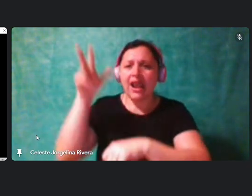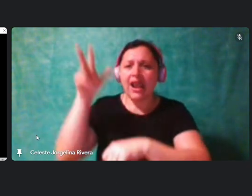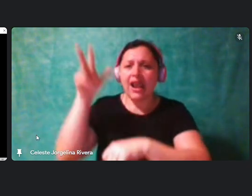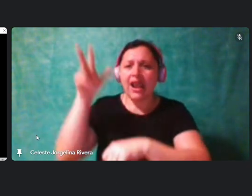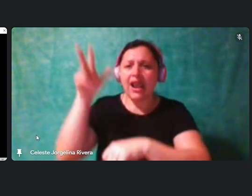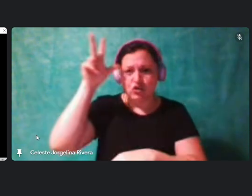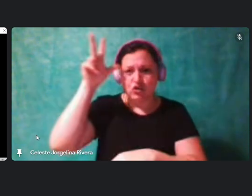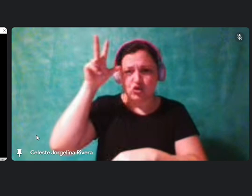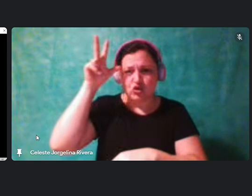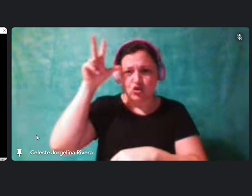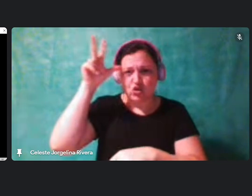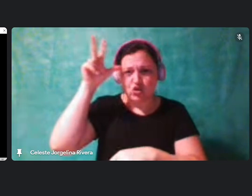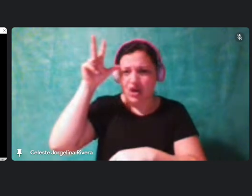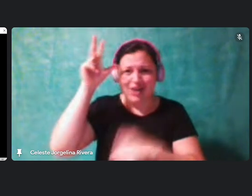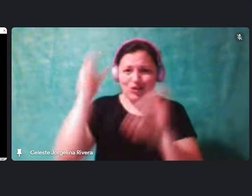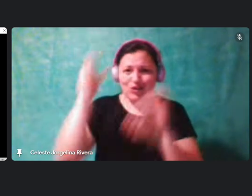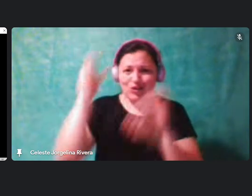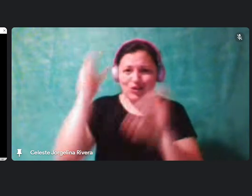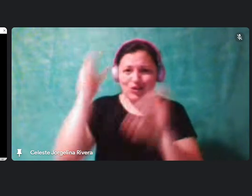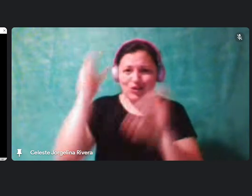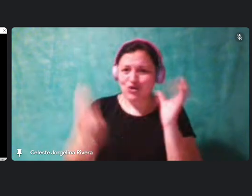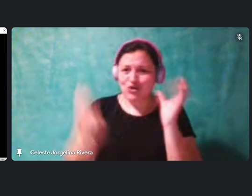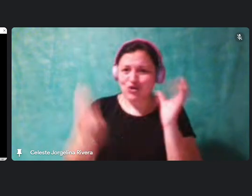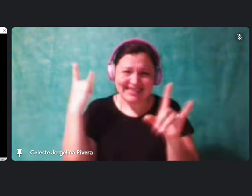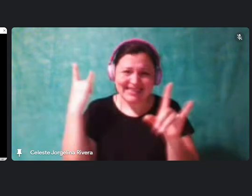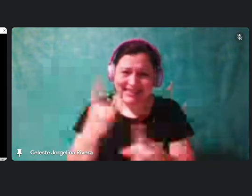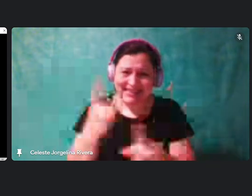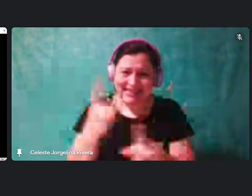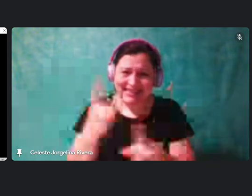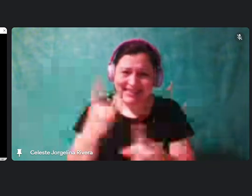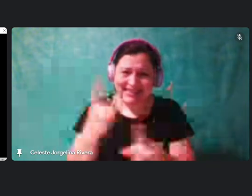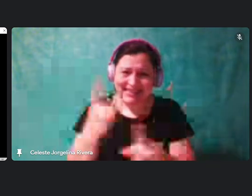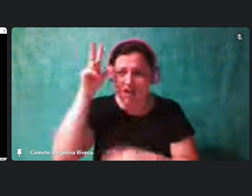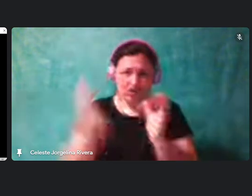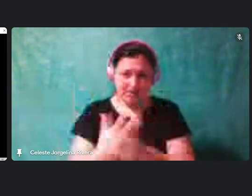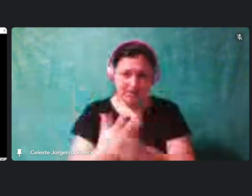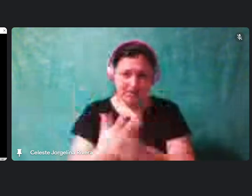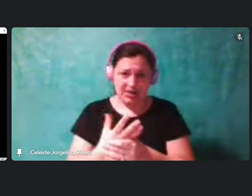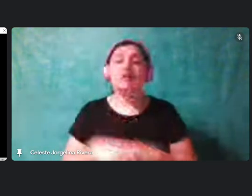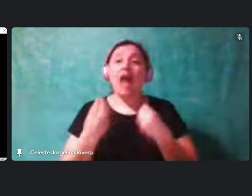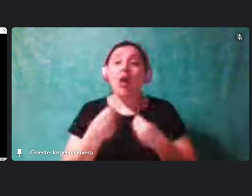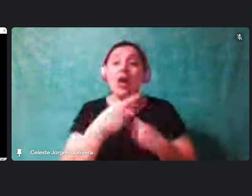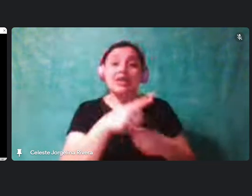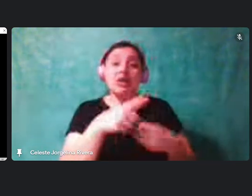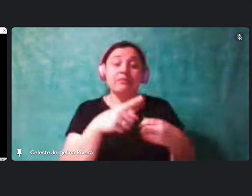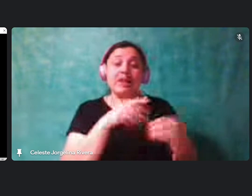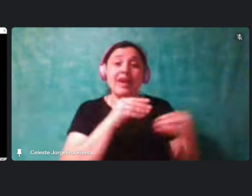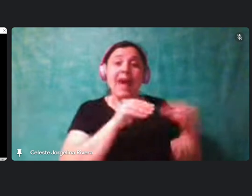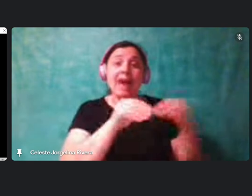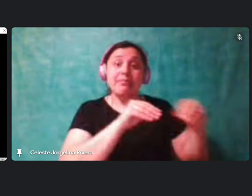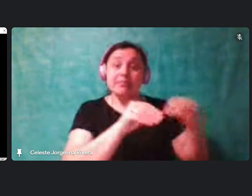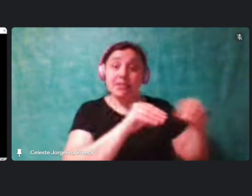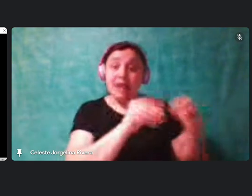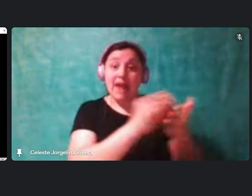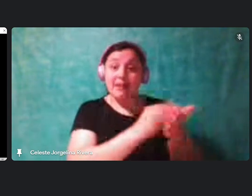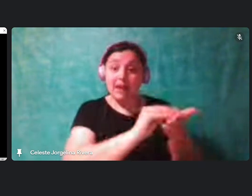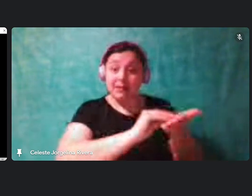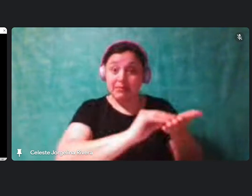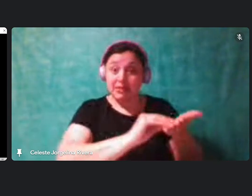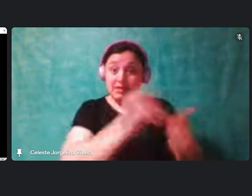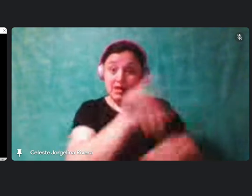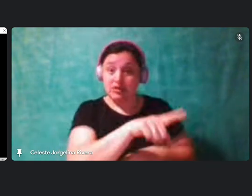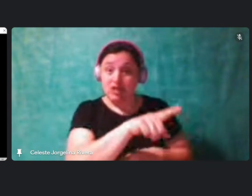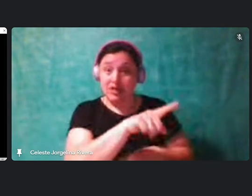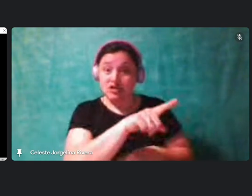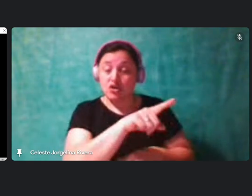ellos, cuando la parte administrativa tiene fija la semana de exámenes, los de inglés